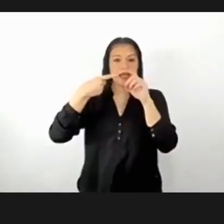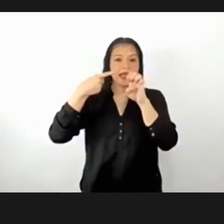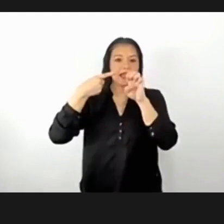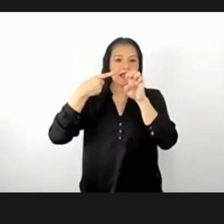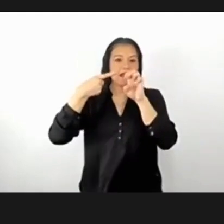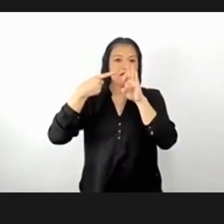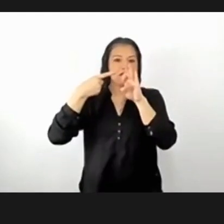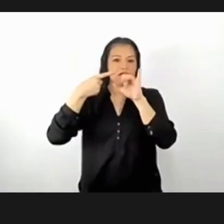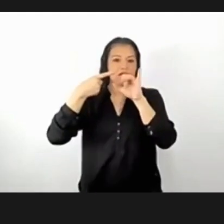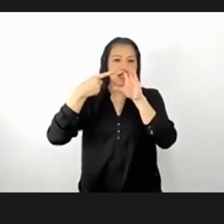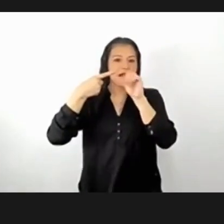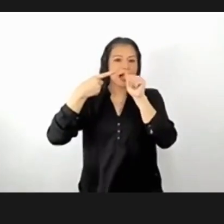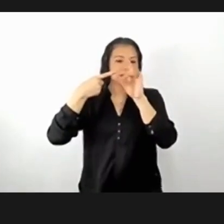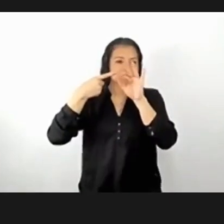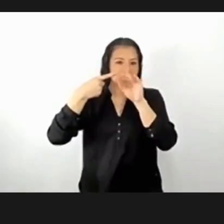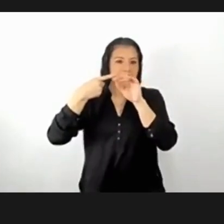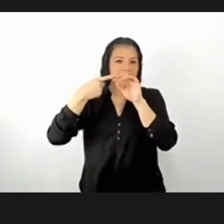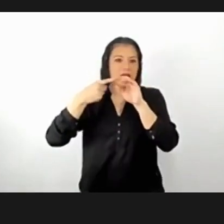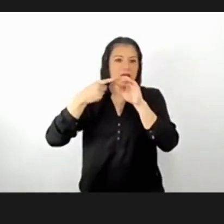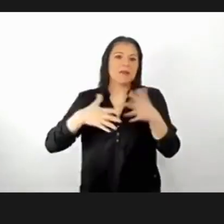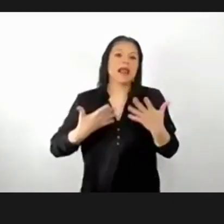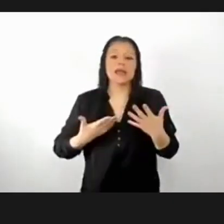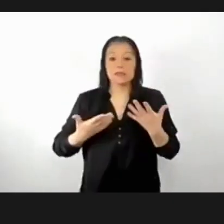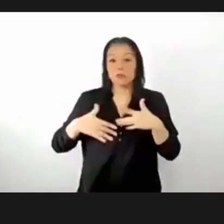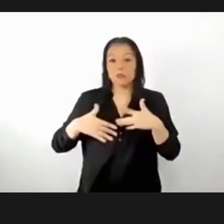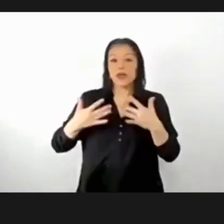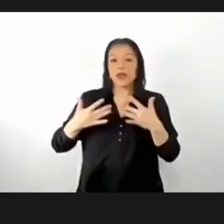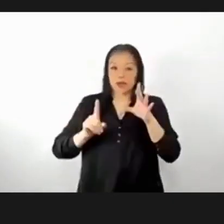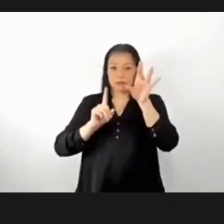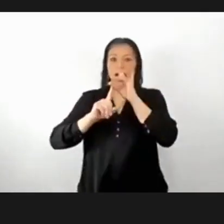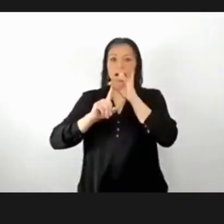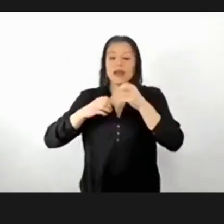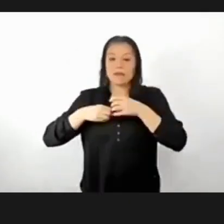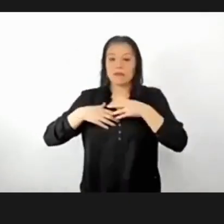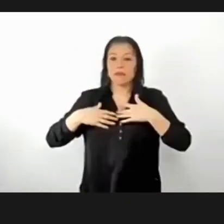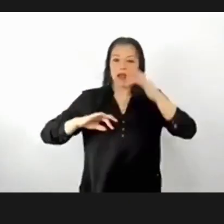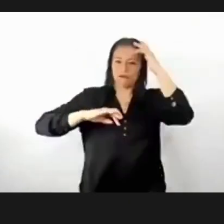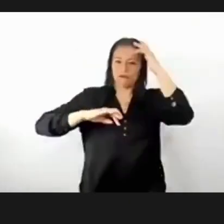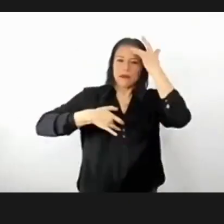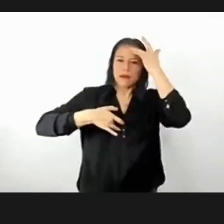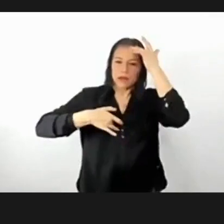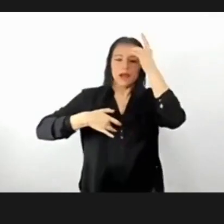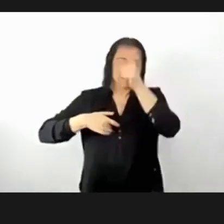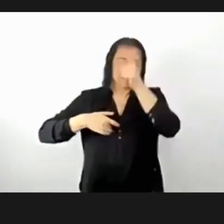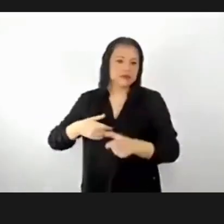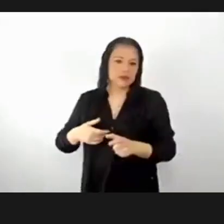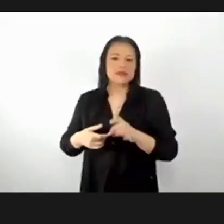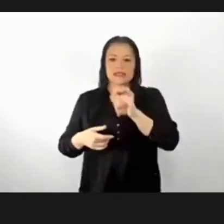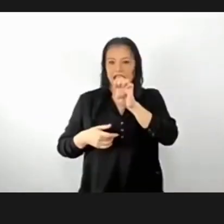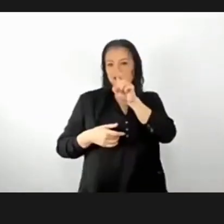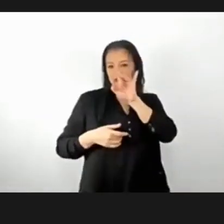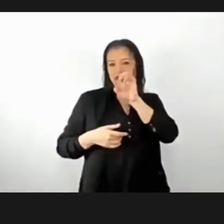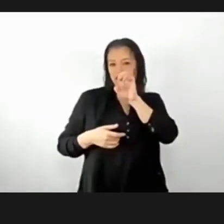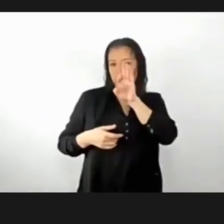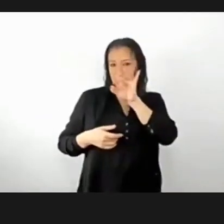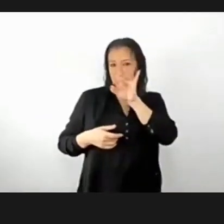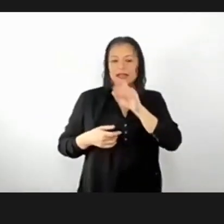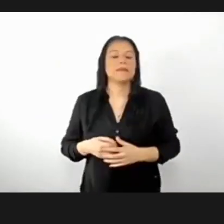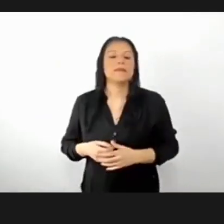eficacia para provocar enfermedad, o sea, para que le dé síntomas, para que esté enfermo. Una eficacia es esa, es